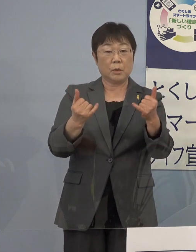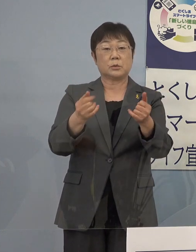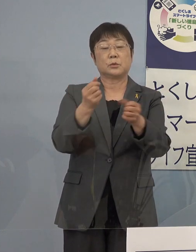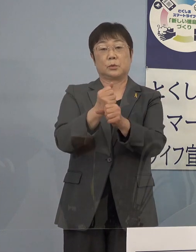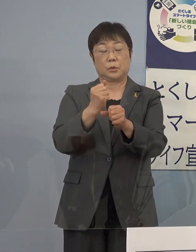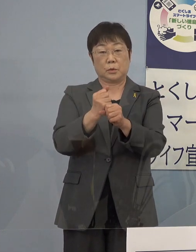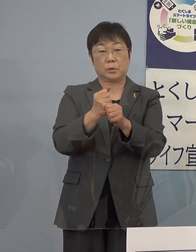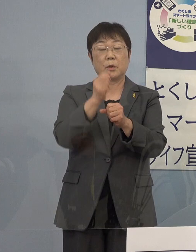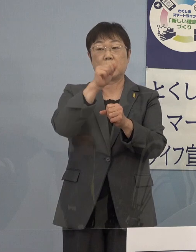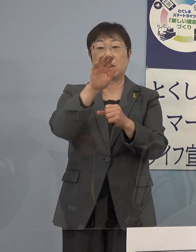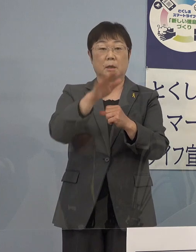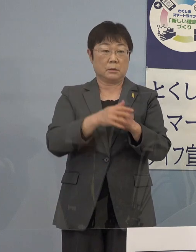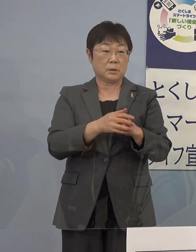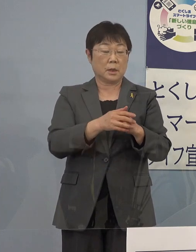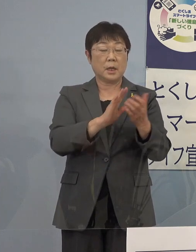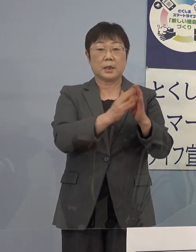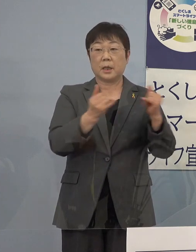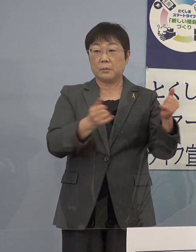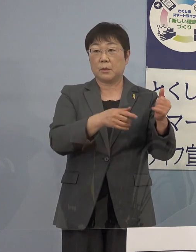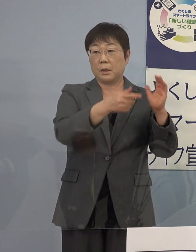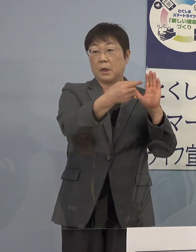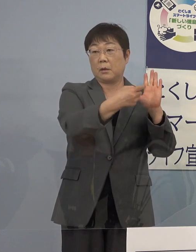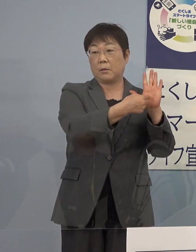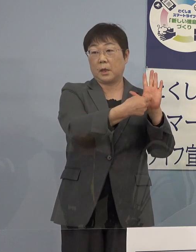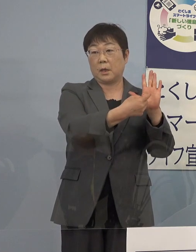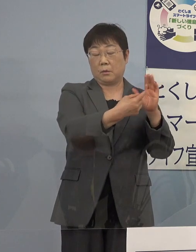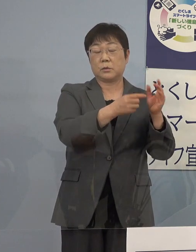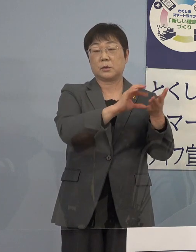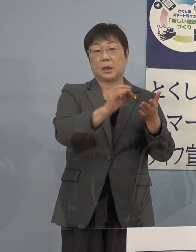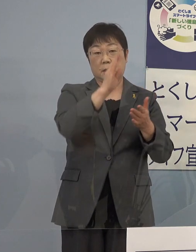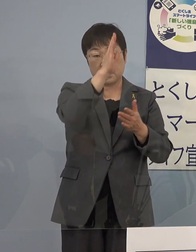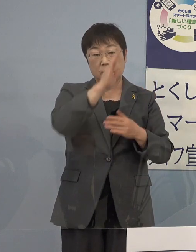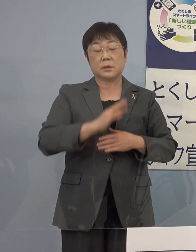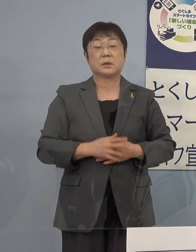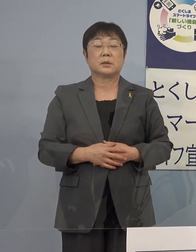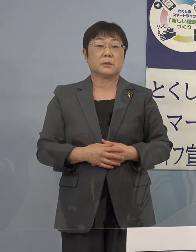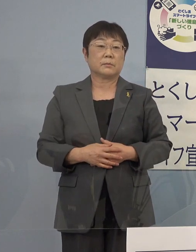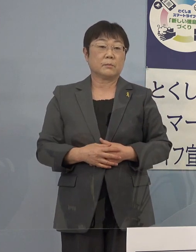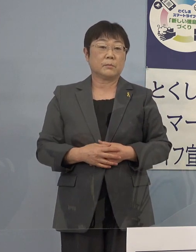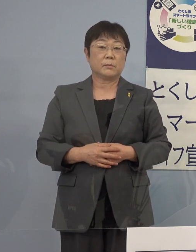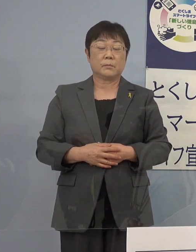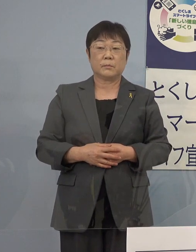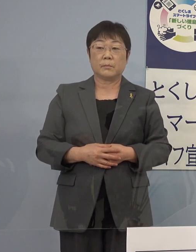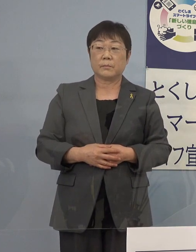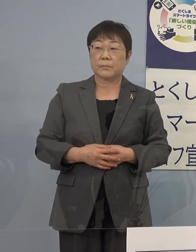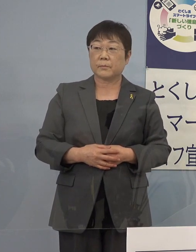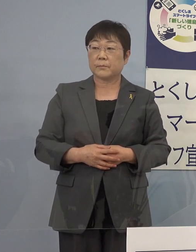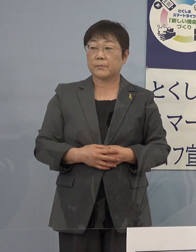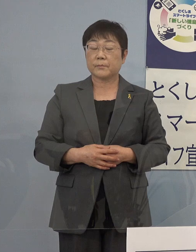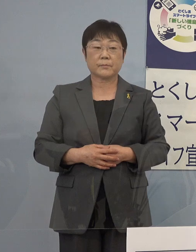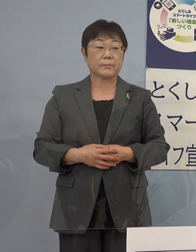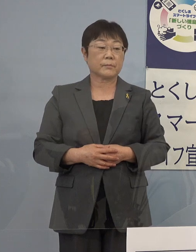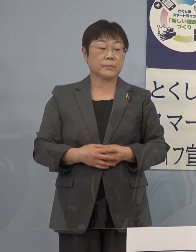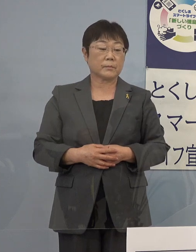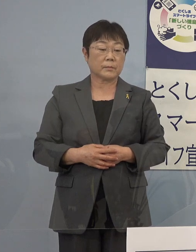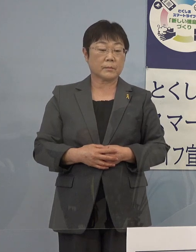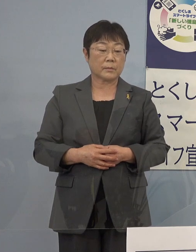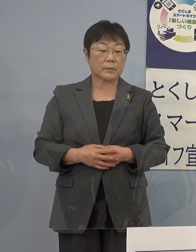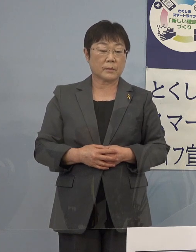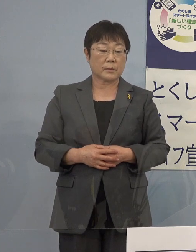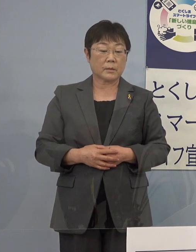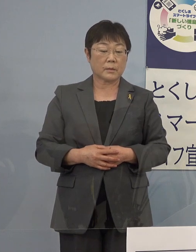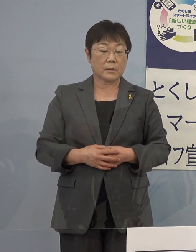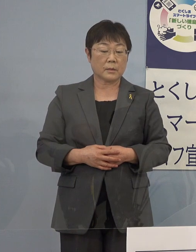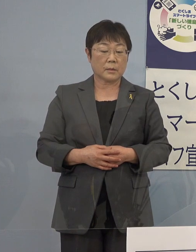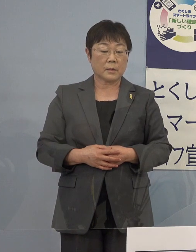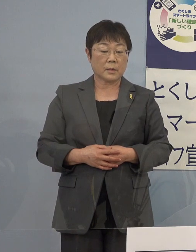すでに持っておりますけどね。 わかりました、はい、ありがとうございます、 はい、 そうです。まあ、先ほ